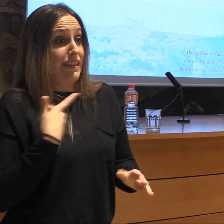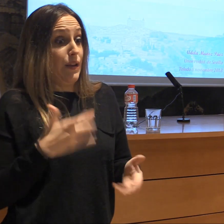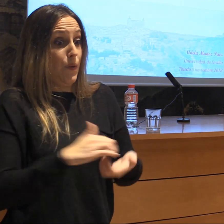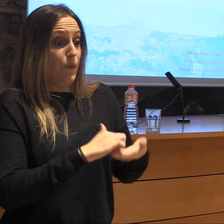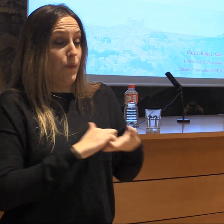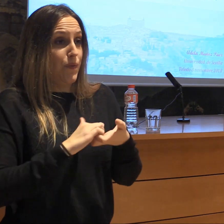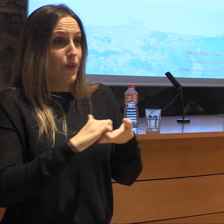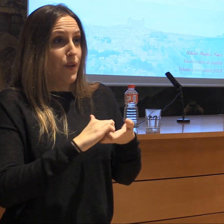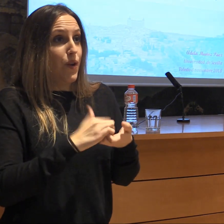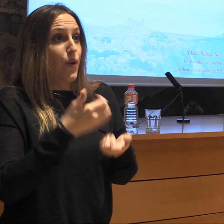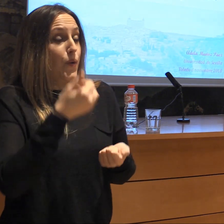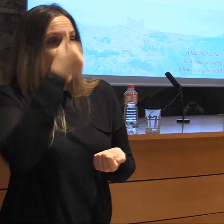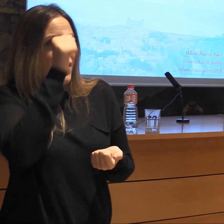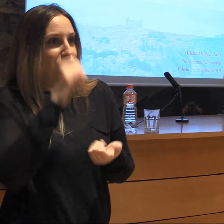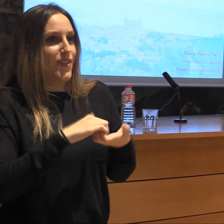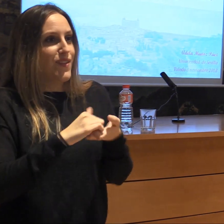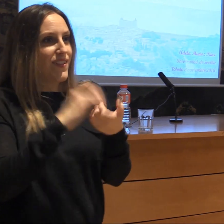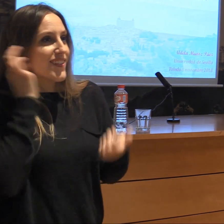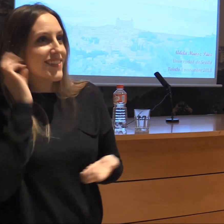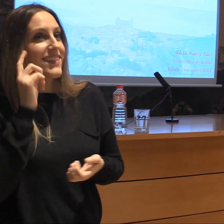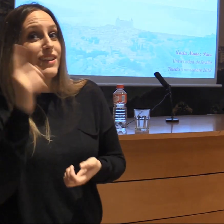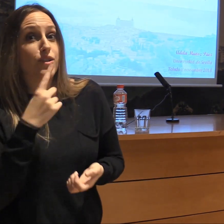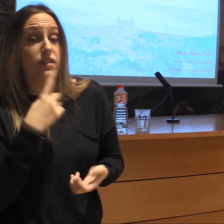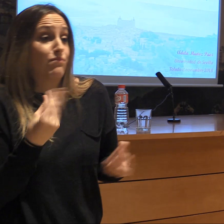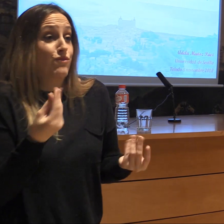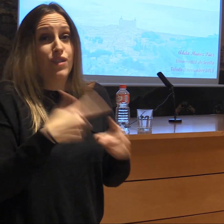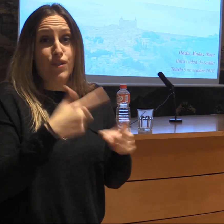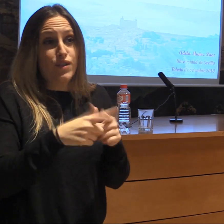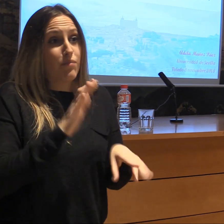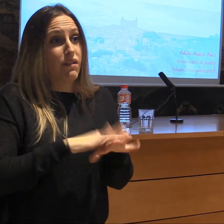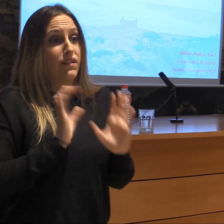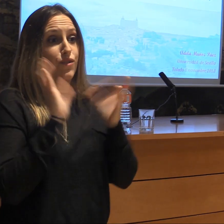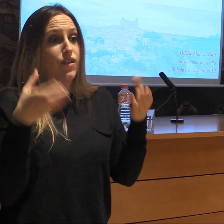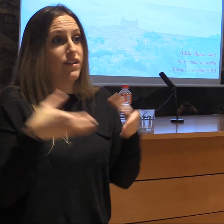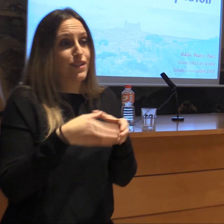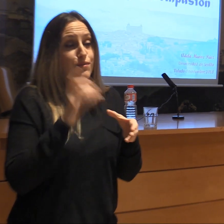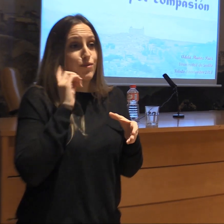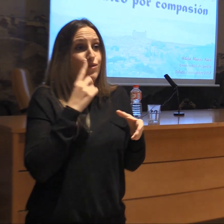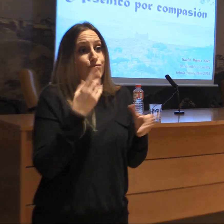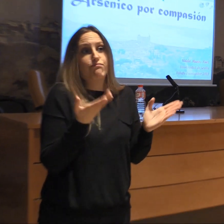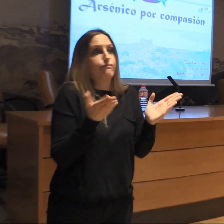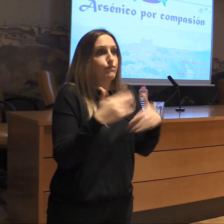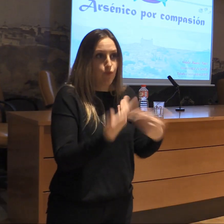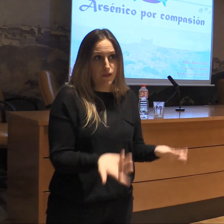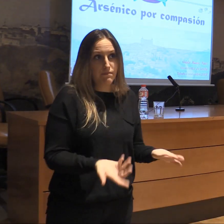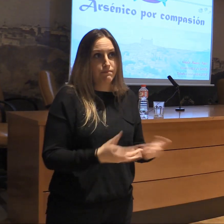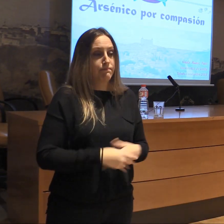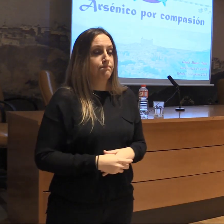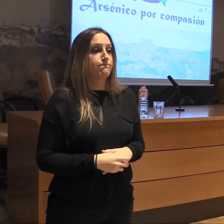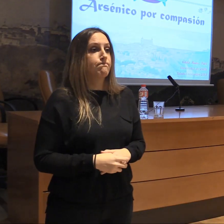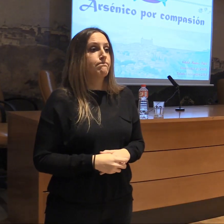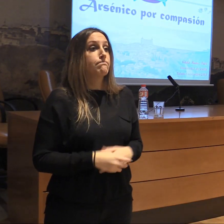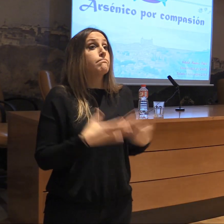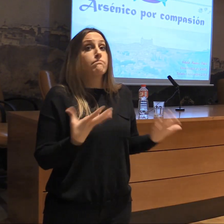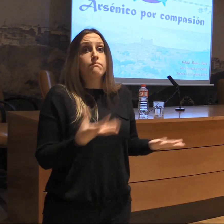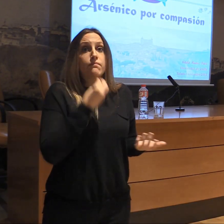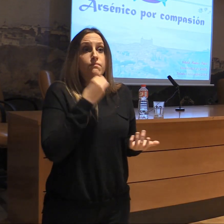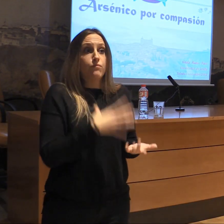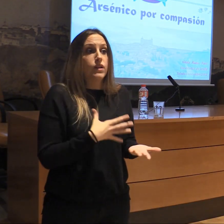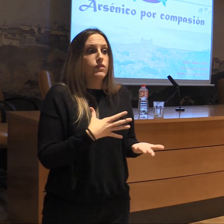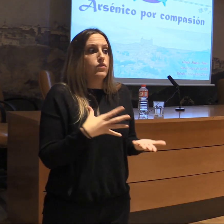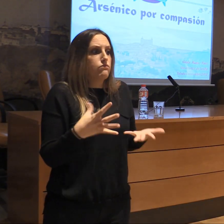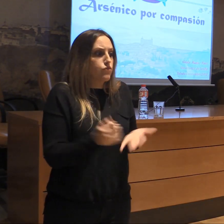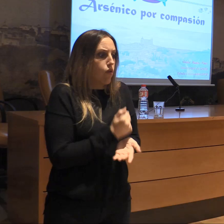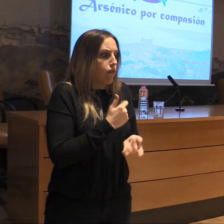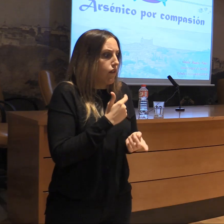y una cuñada sordos y no hay muchas cosas para este colectivo, que es bastante numeroso. Y bueno, de todas las